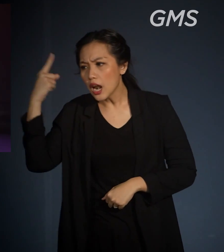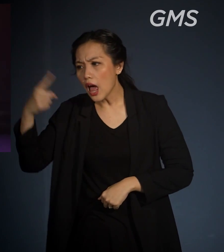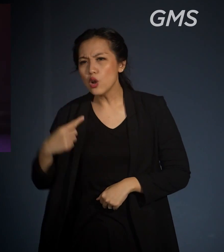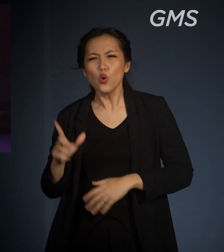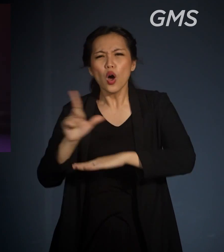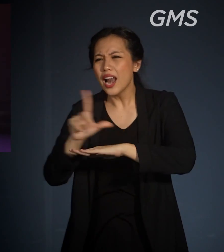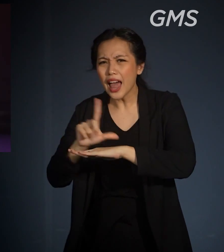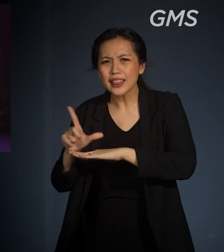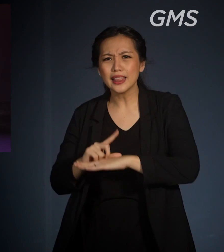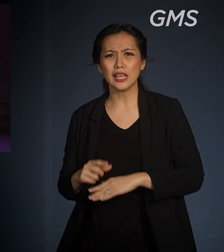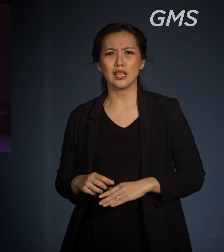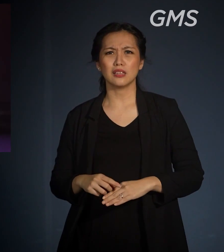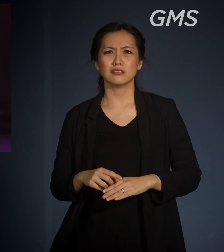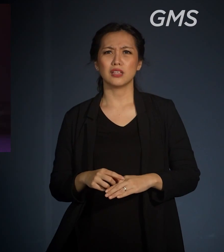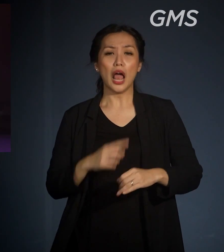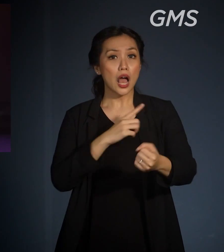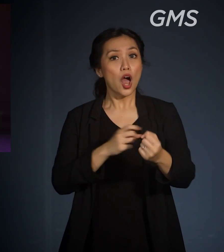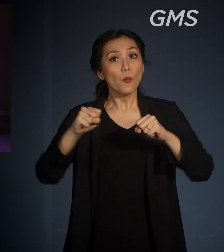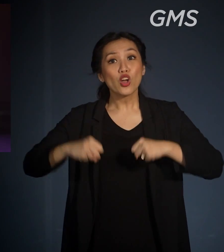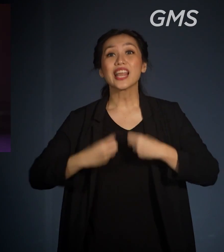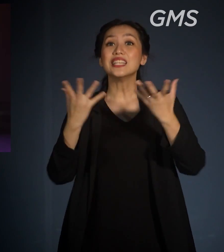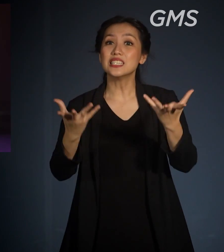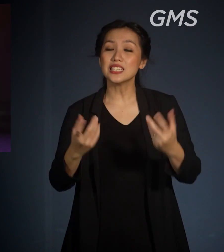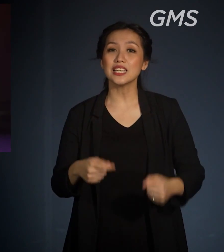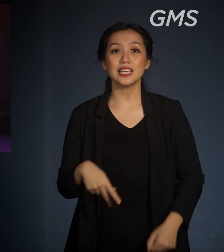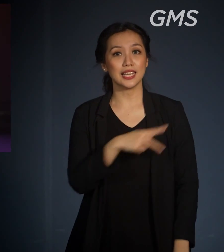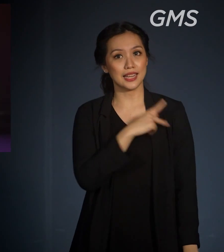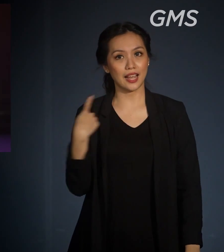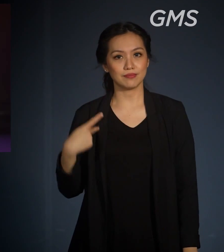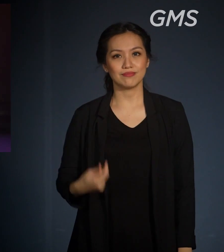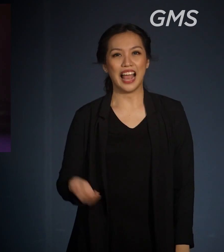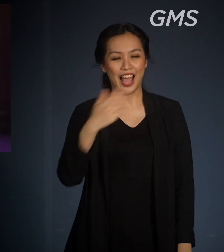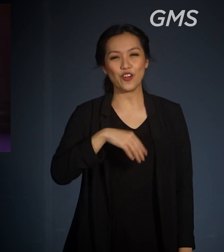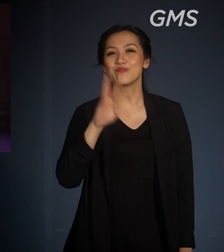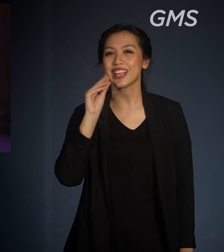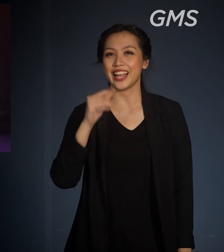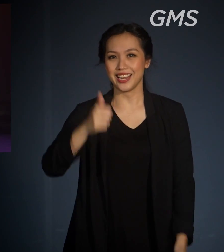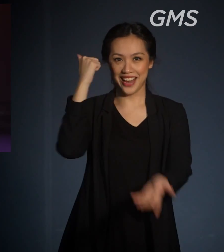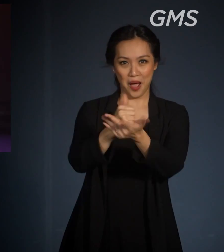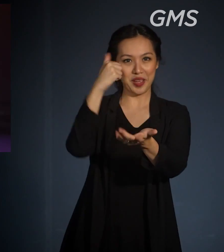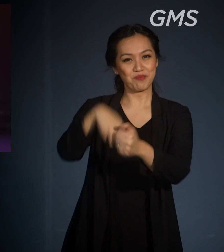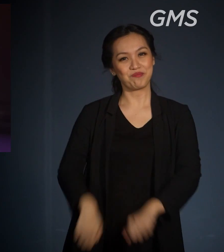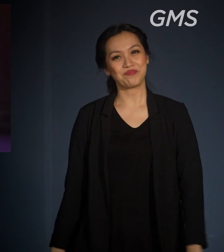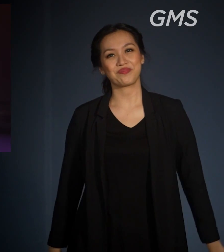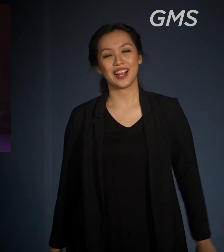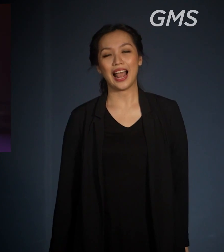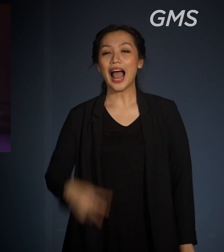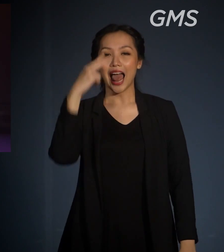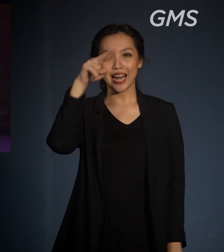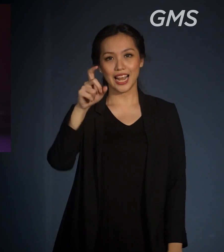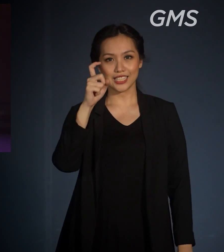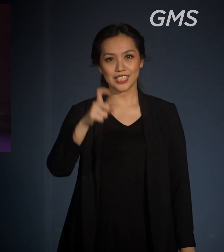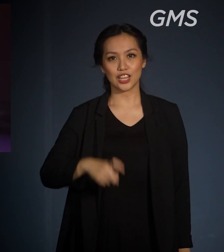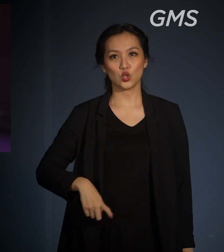mengembangkan potensi yang Tuhan berikan dalam kehidupan kita. Katakan amin, saudara. Coba kita lihat 1 Korintus 15 ayat